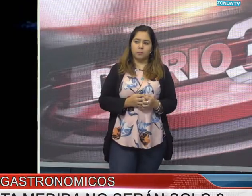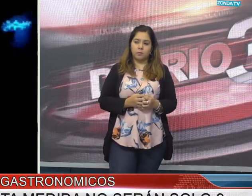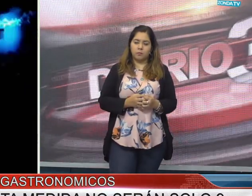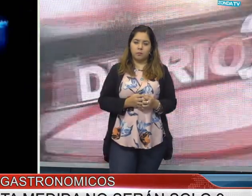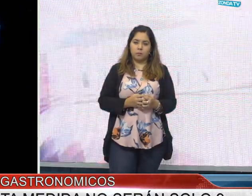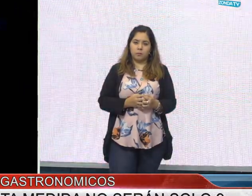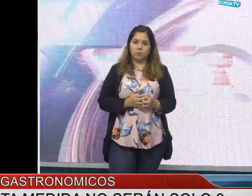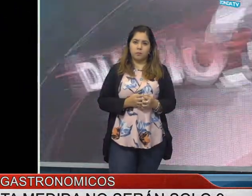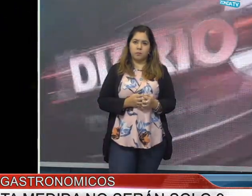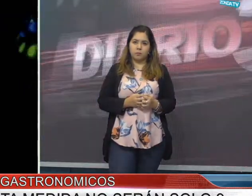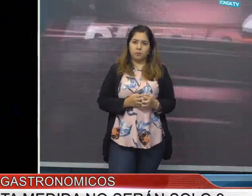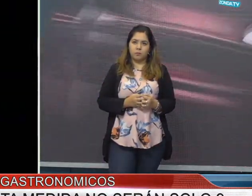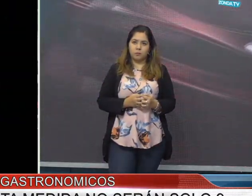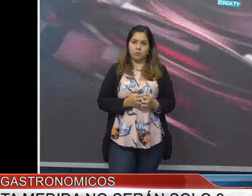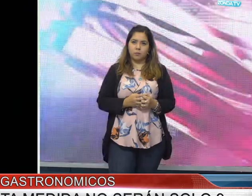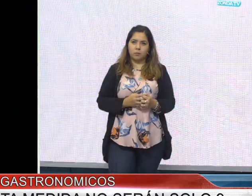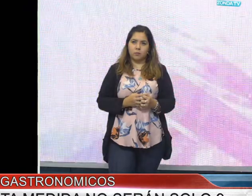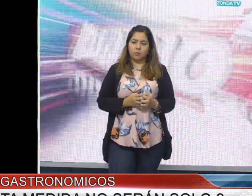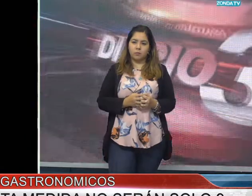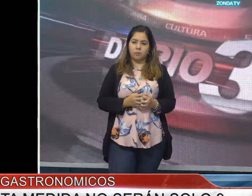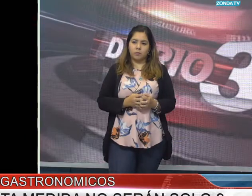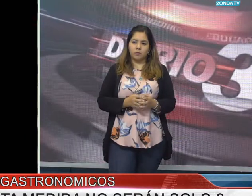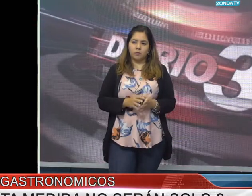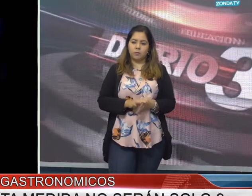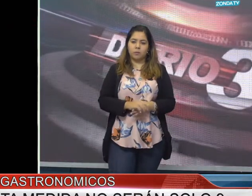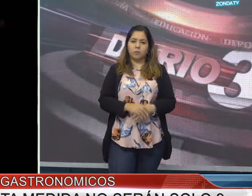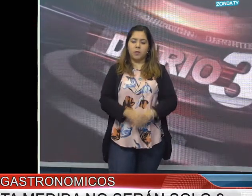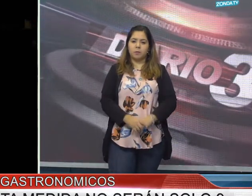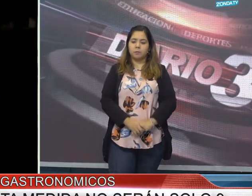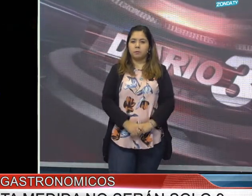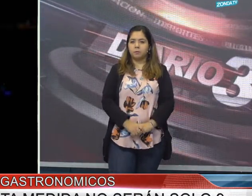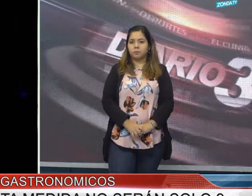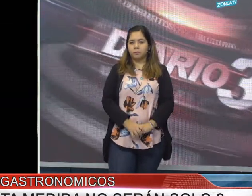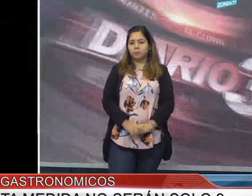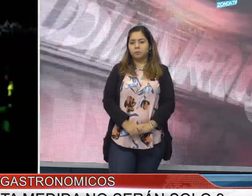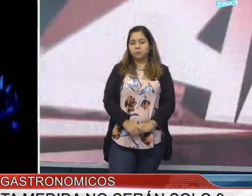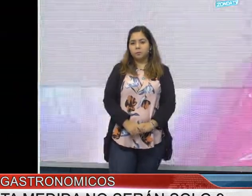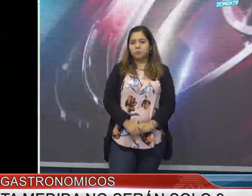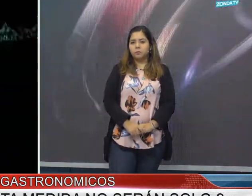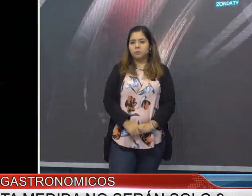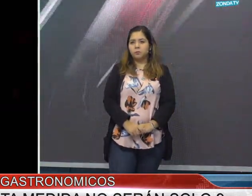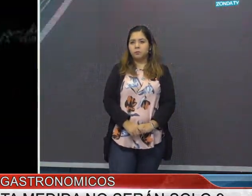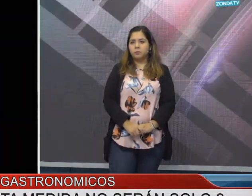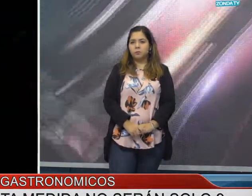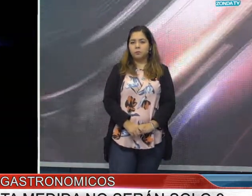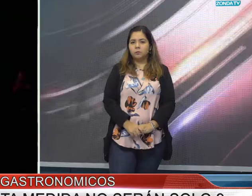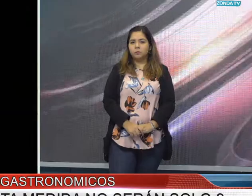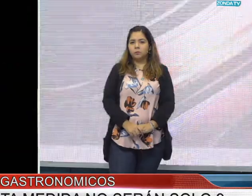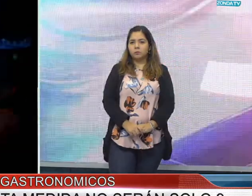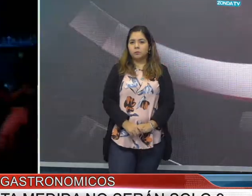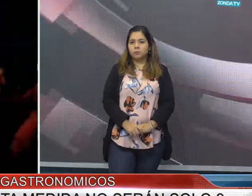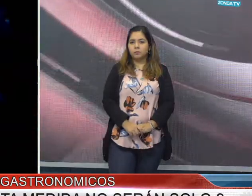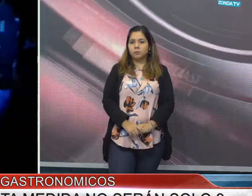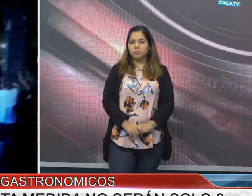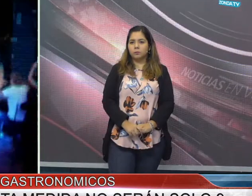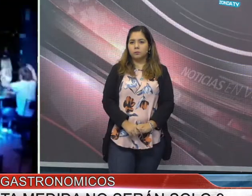hoy. Siempre hemos mantenido siempre un buen diálogo con el gobierno. Bien. Excelente. Pero me parece que hoy